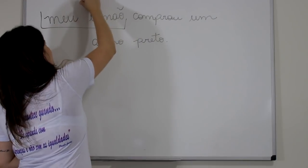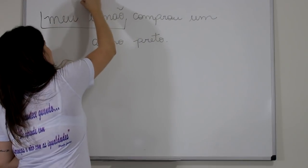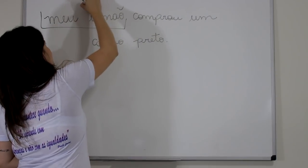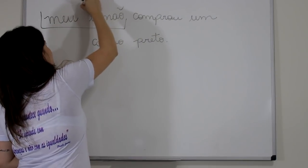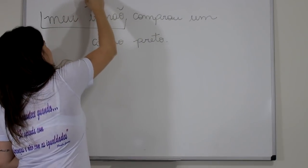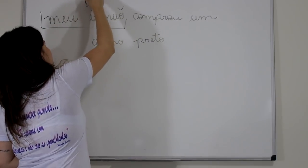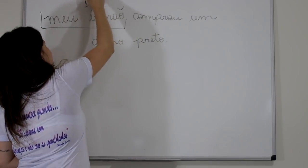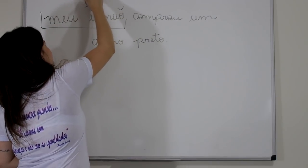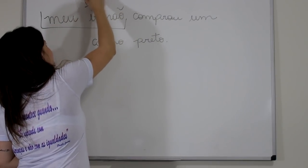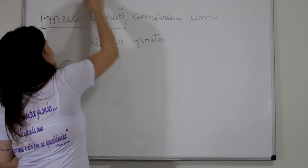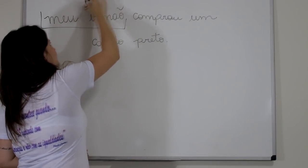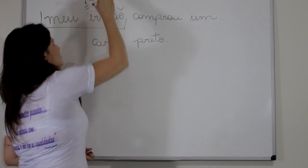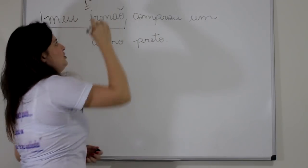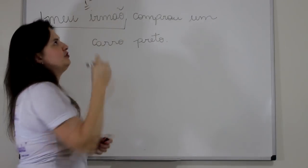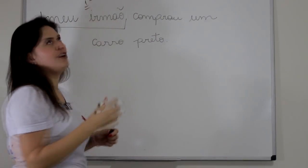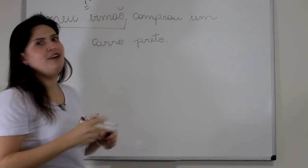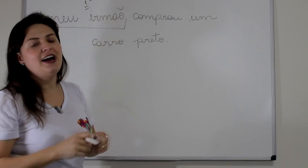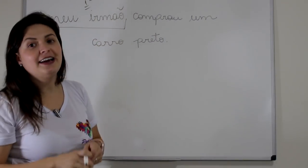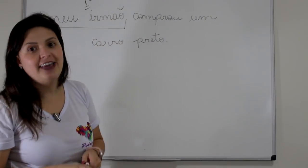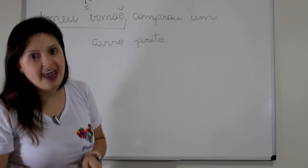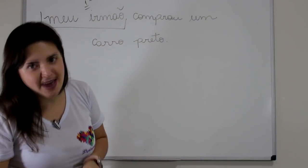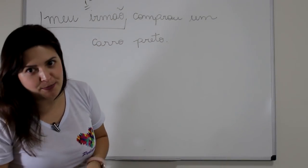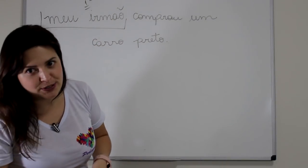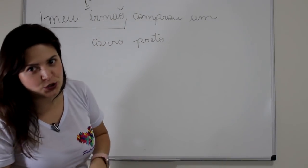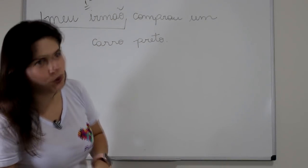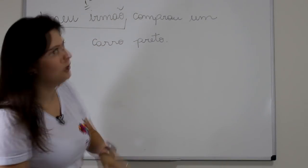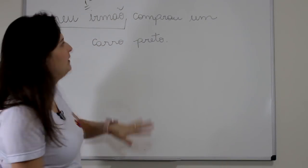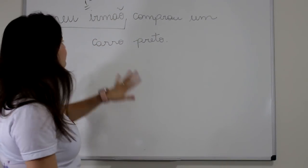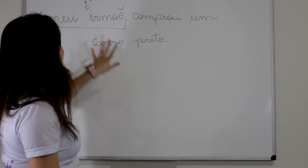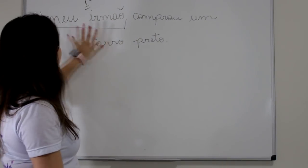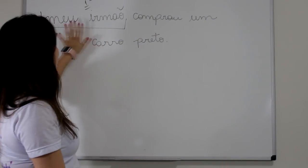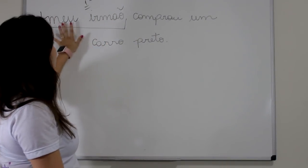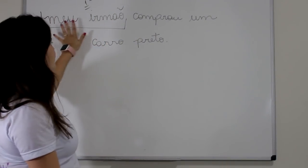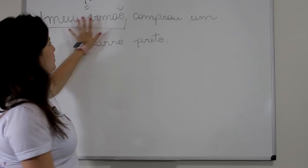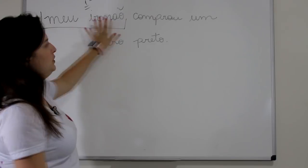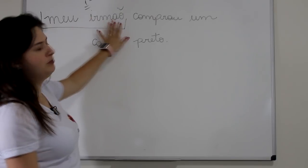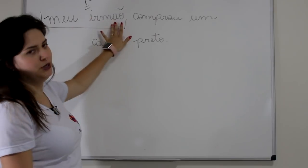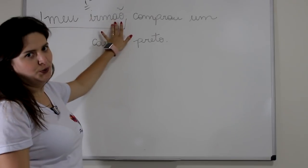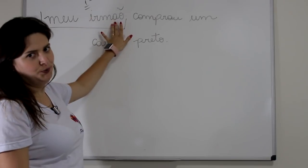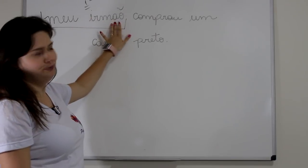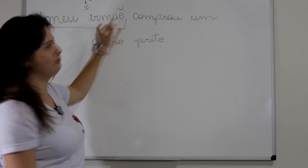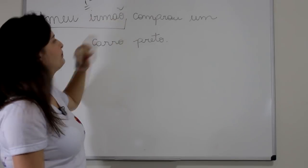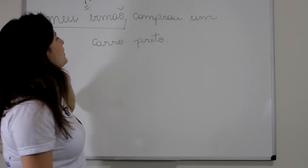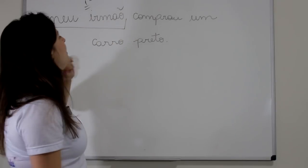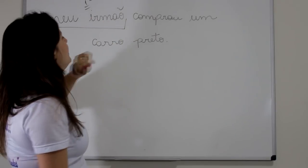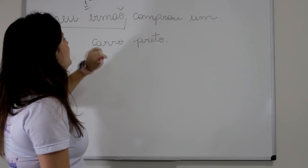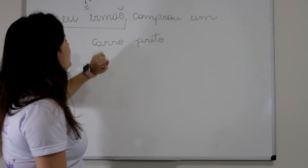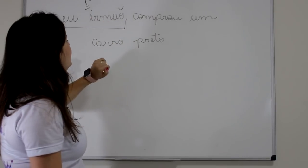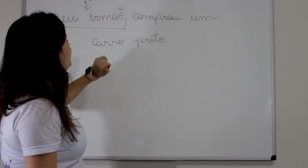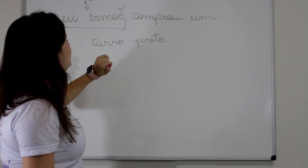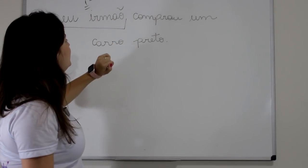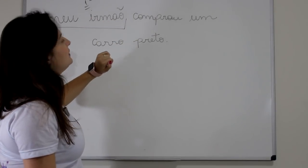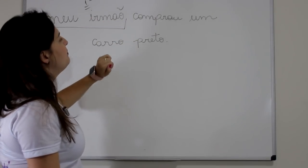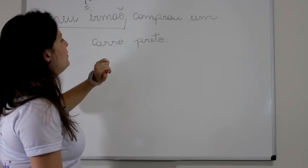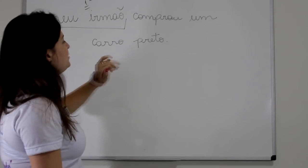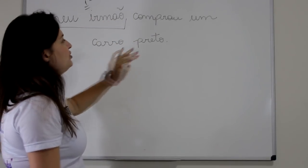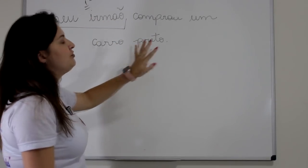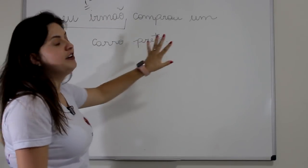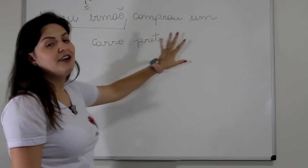isso aqui, que a gente vai falar quem é a pessoa, meu irmão. Depois a gente vai falar